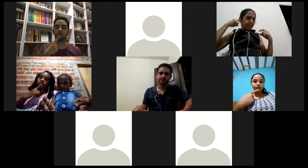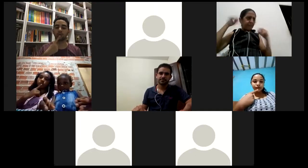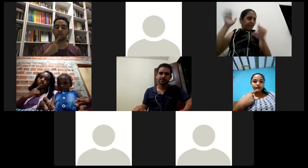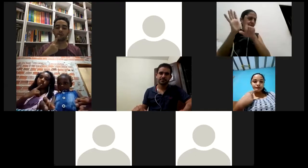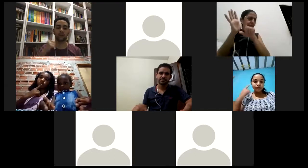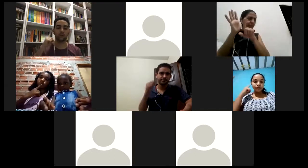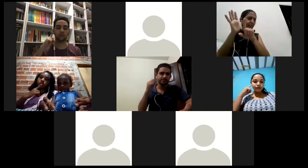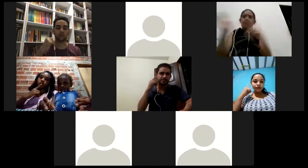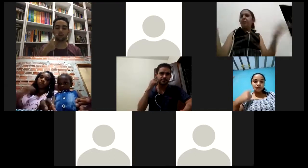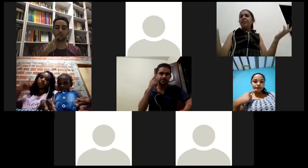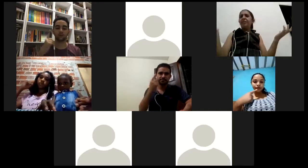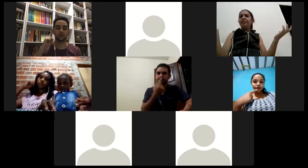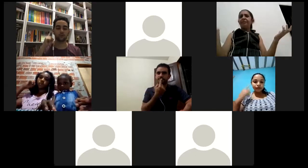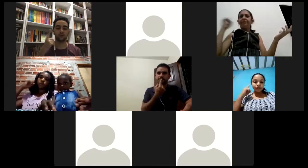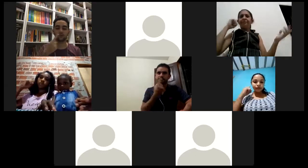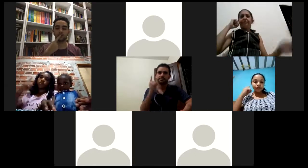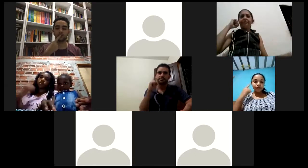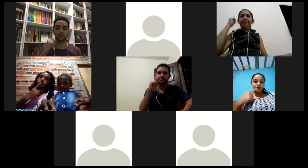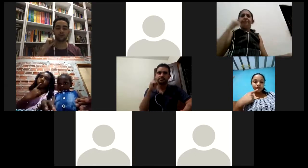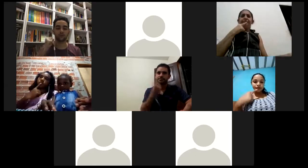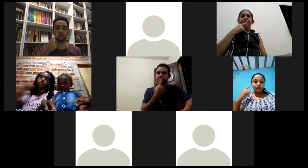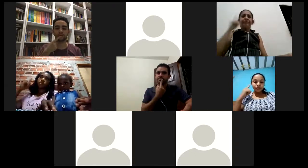indicador no ouvido e na boca. Surdo.